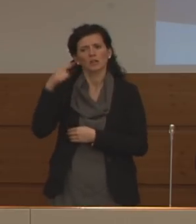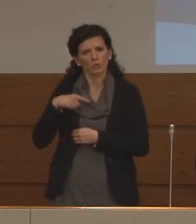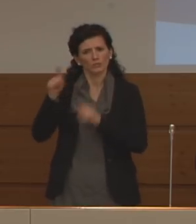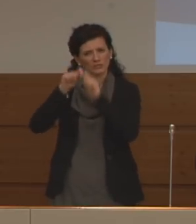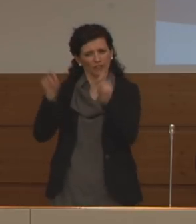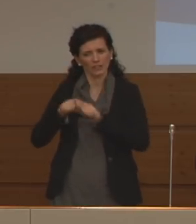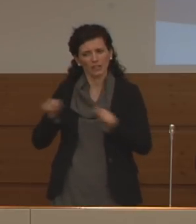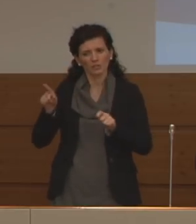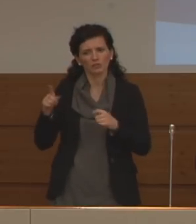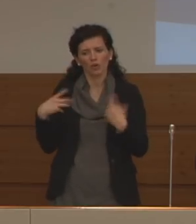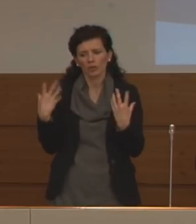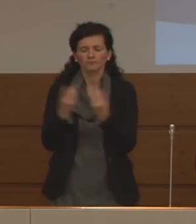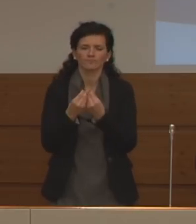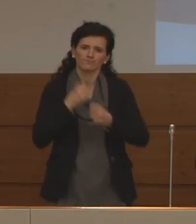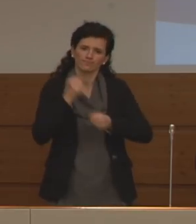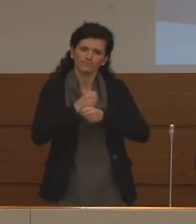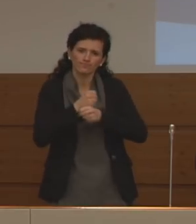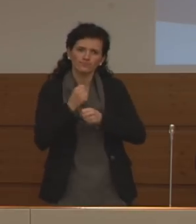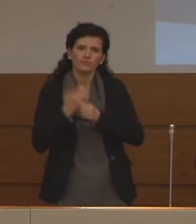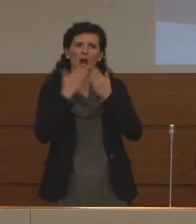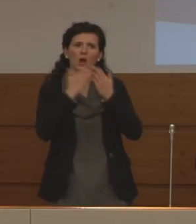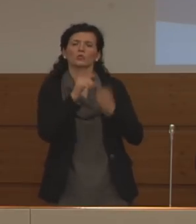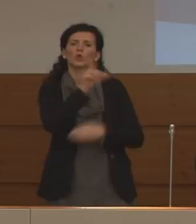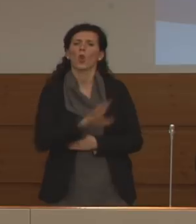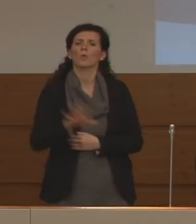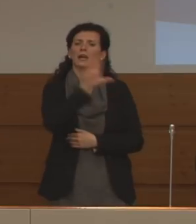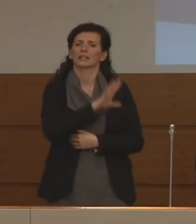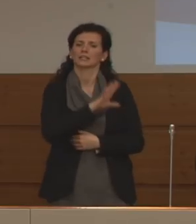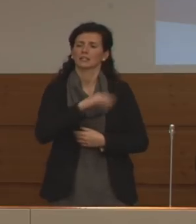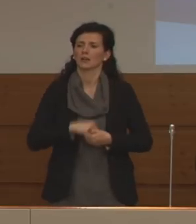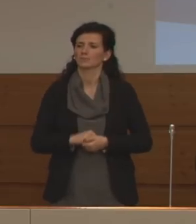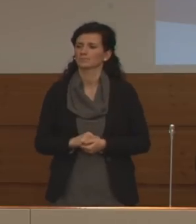nella regione lombardia